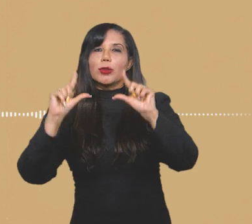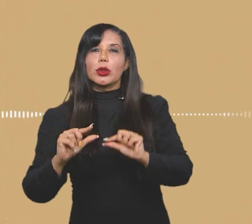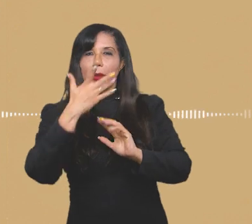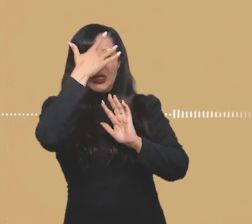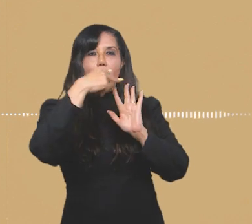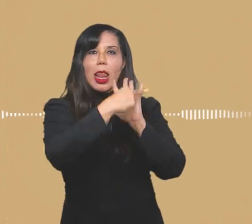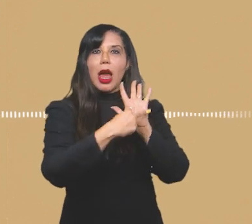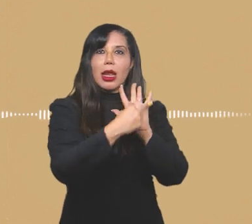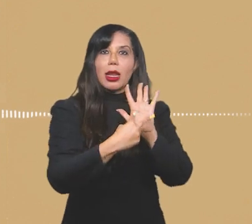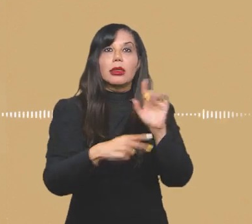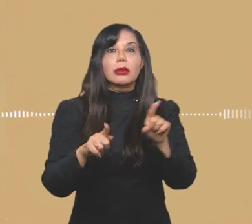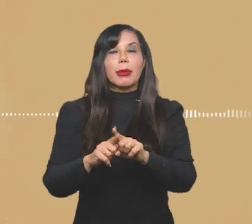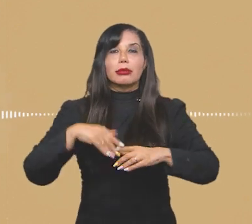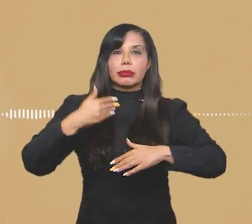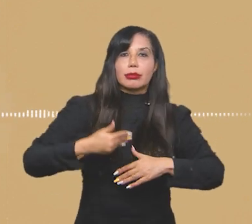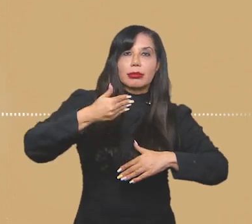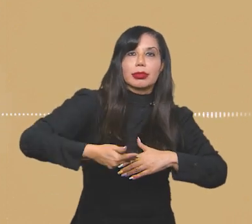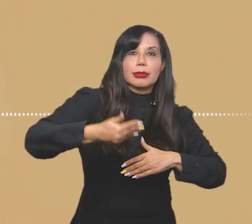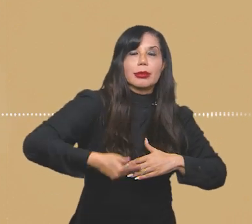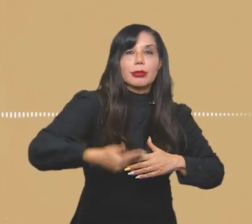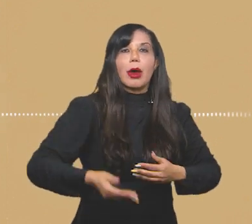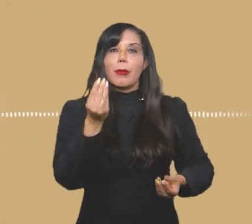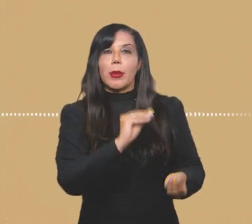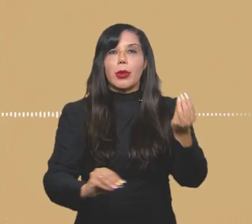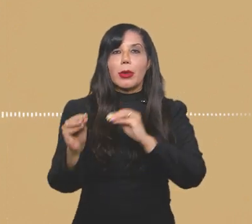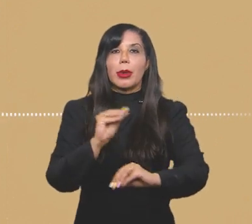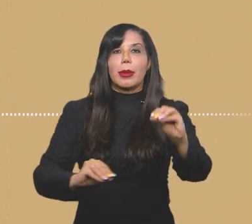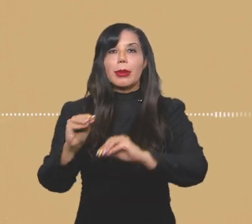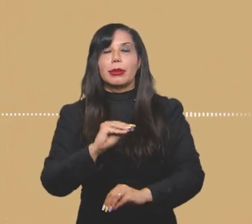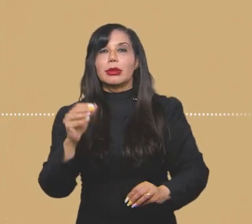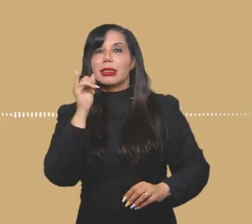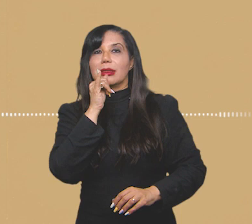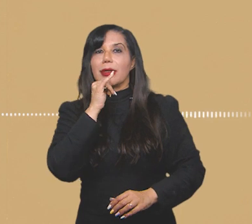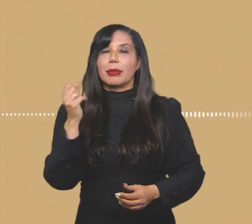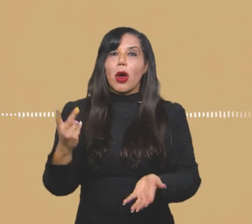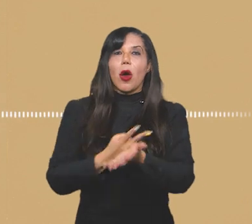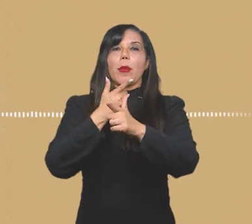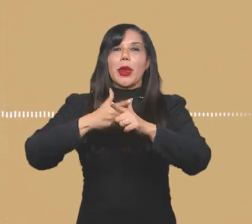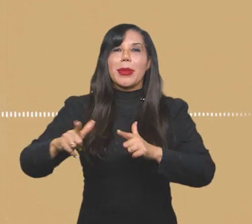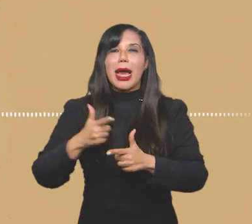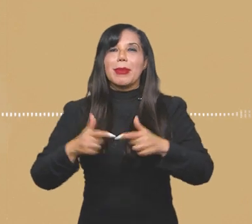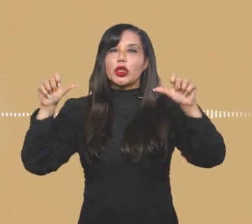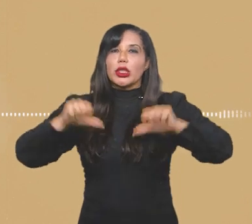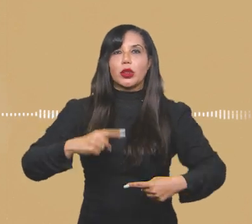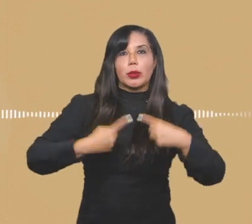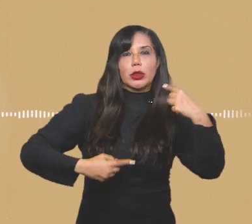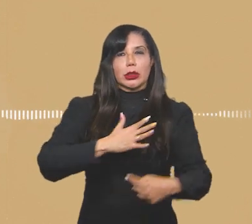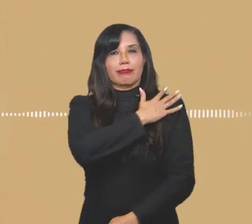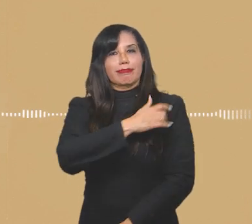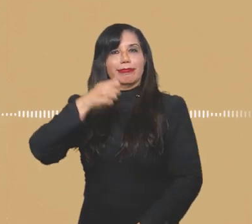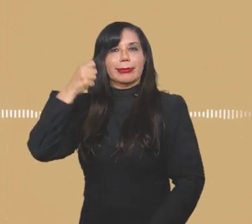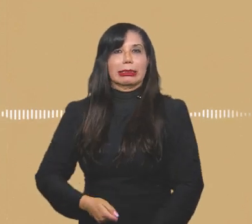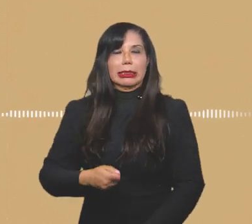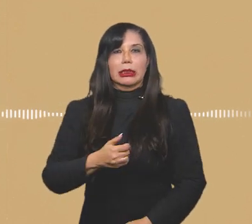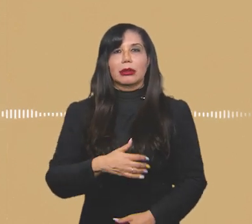os leitores. Além disso, de tempos em tempos, essas publicações sofriam ataques em momentos de crise política ou ditadura e